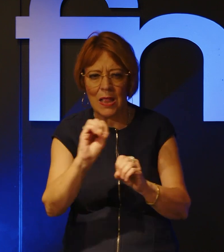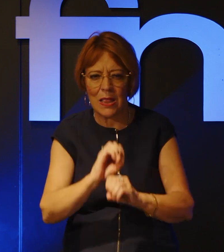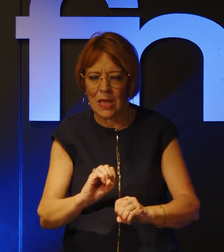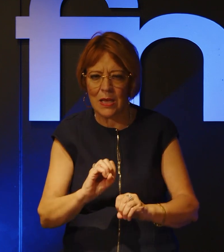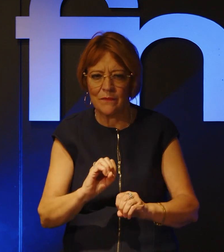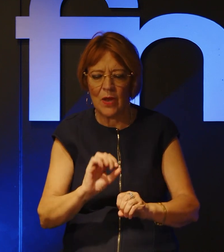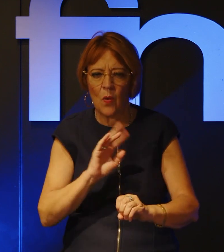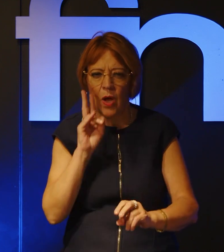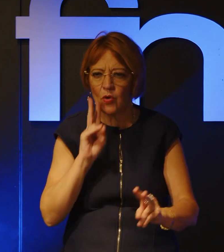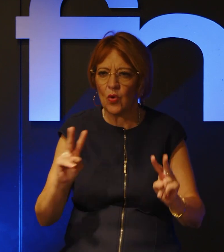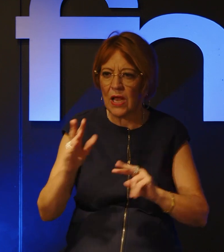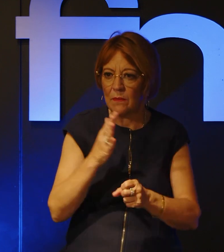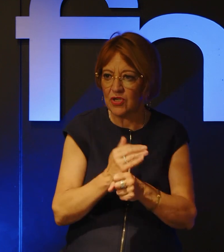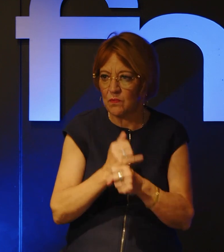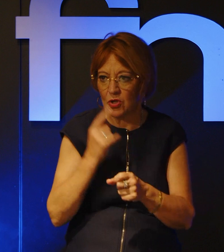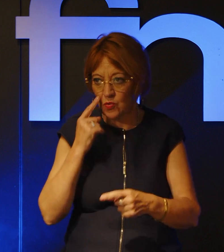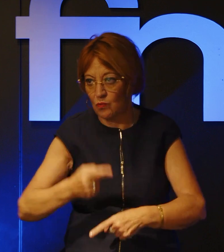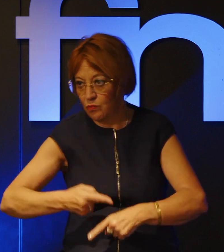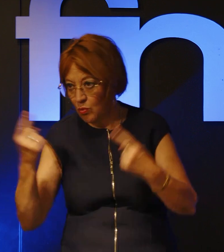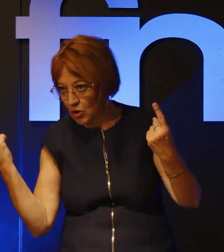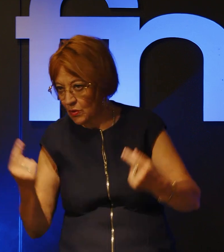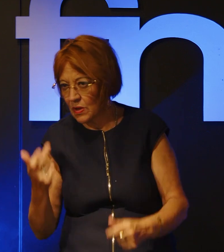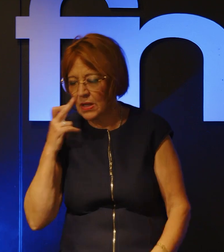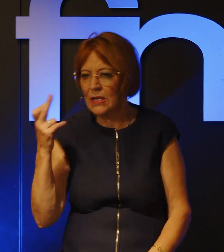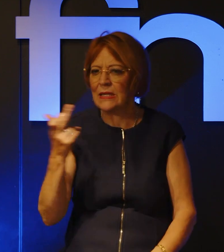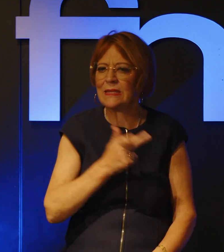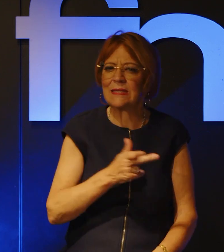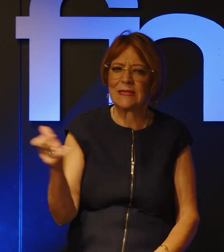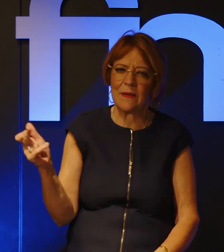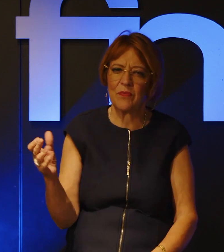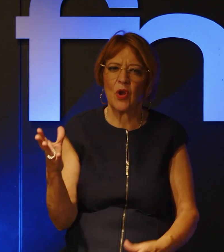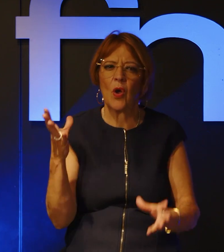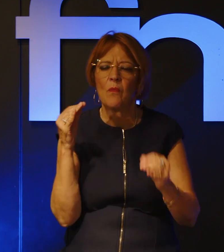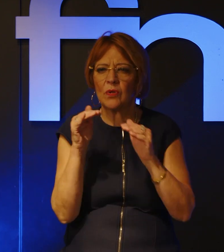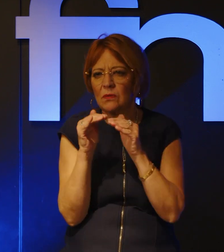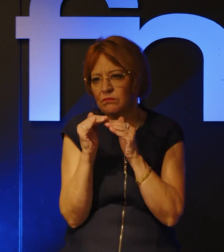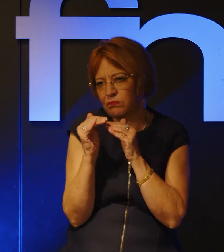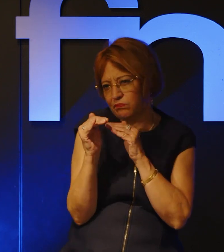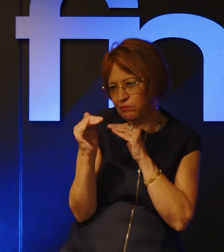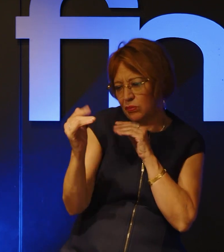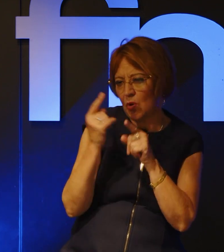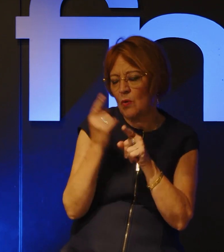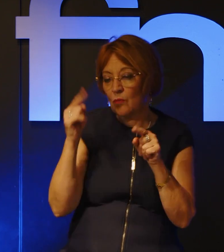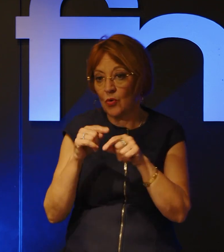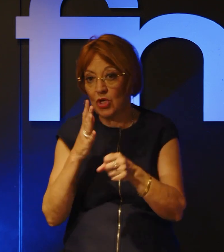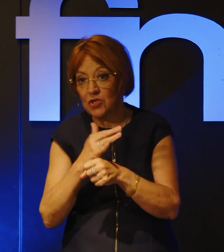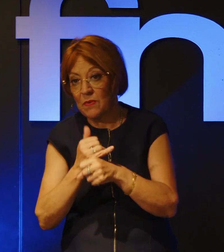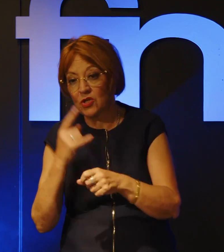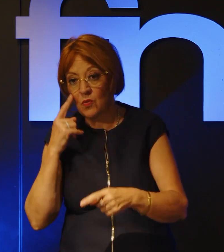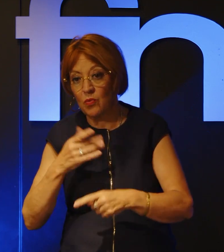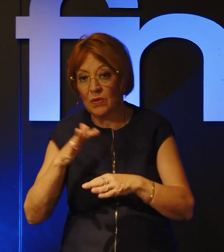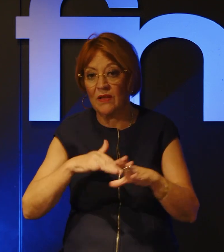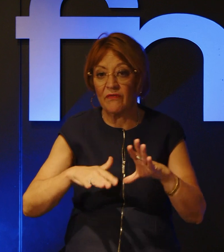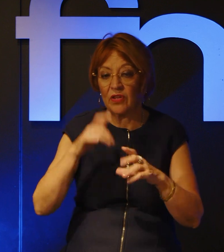nós quando olhamos para o espaço público é sempre de uma linha muito uniforme porque o espço público ele